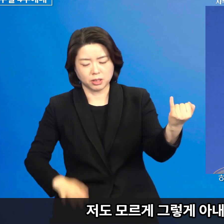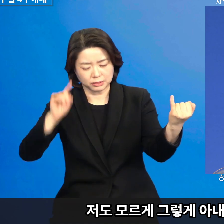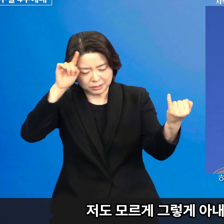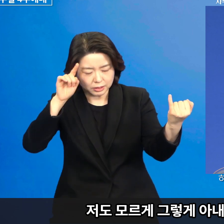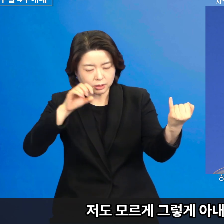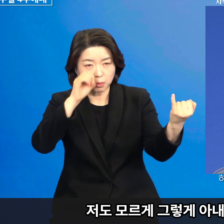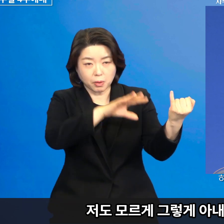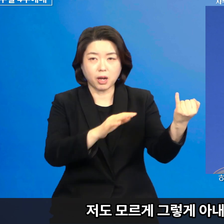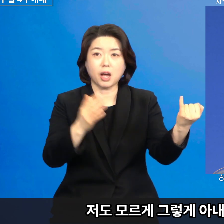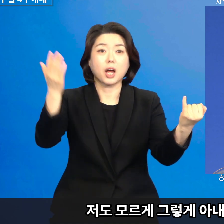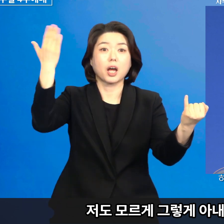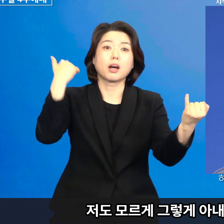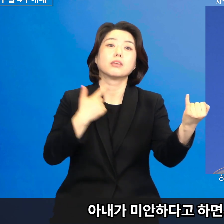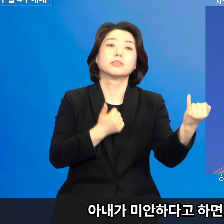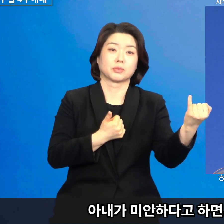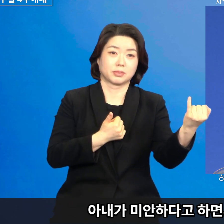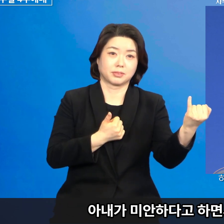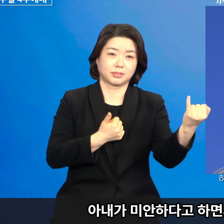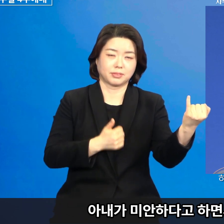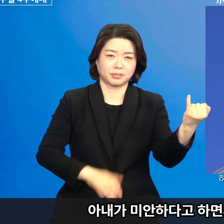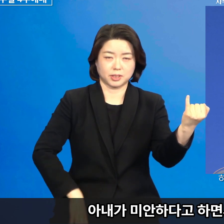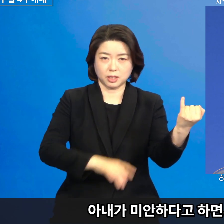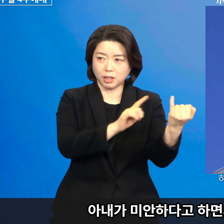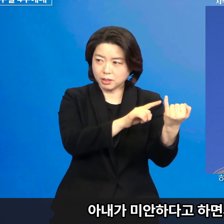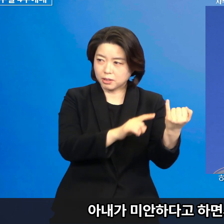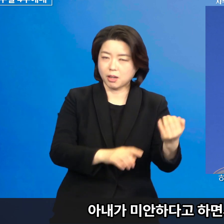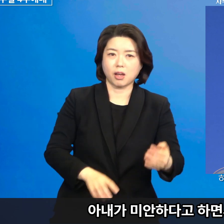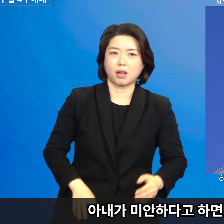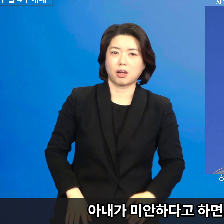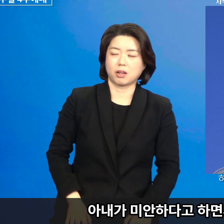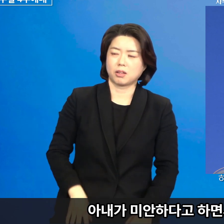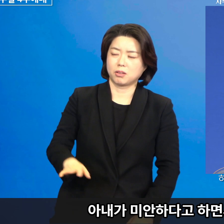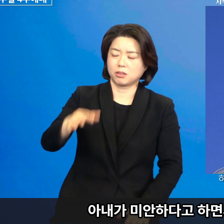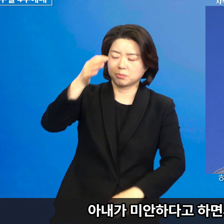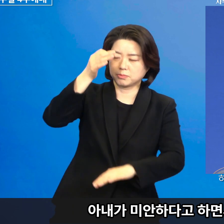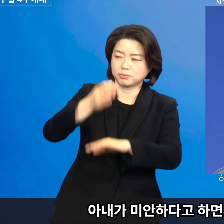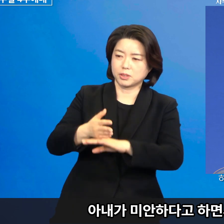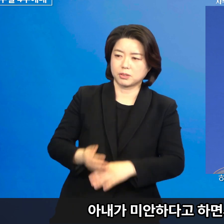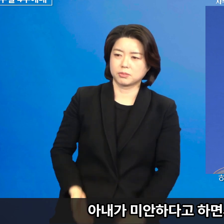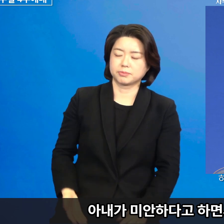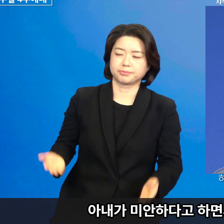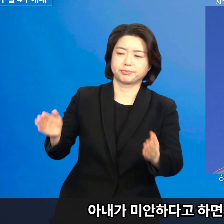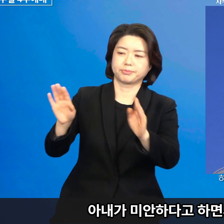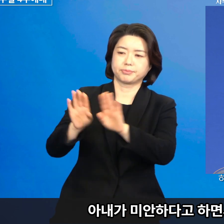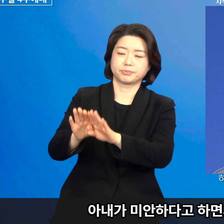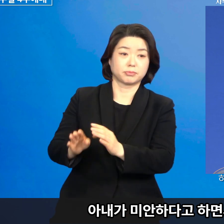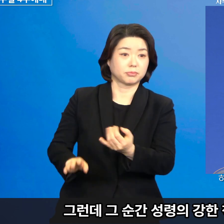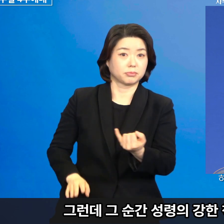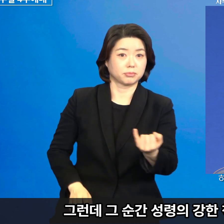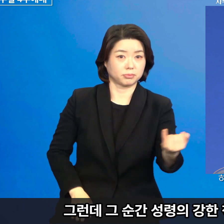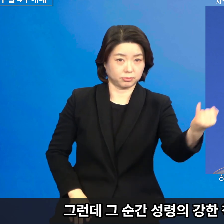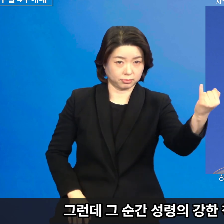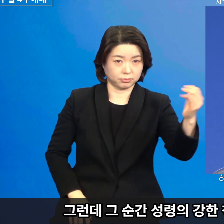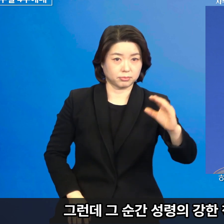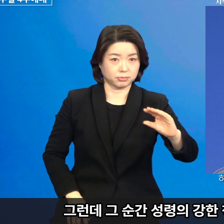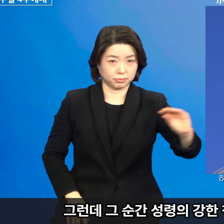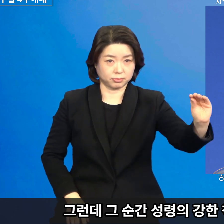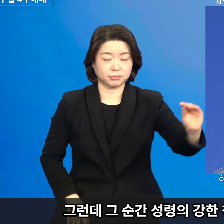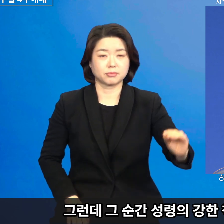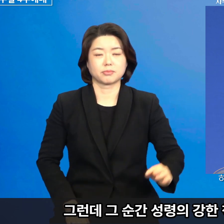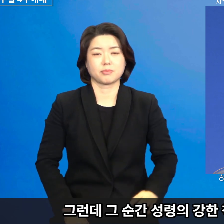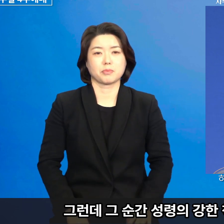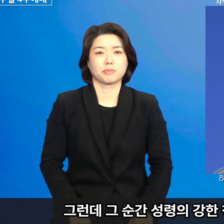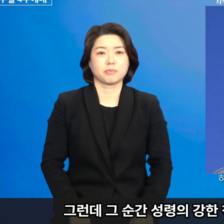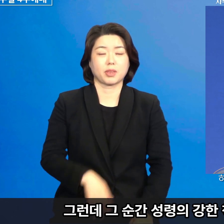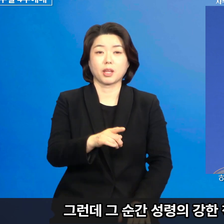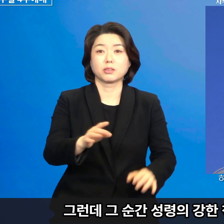짜증을 낸 거예요. 그러니까 아내가 미안하다고 하면서 문을 닫고 나갔어요. 자, 그런데